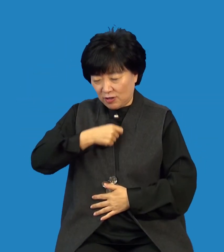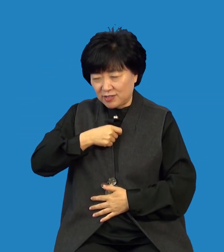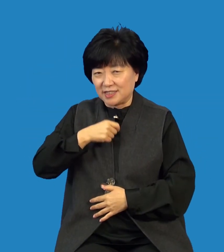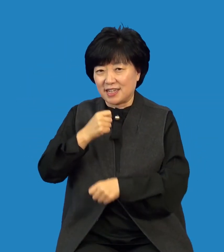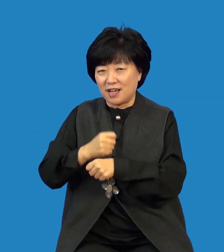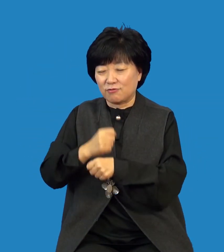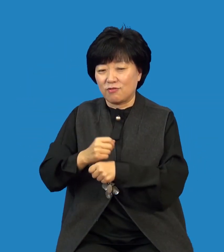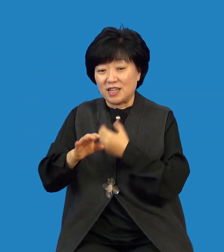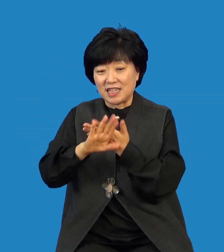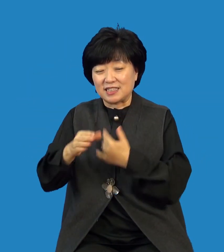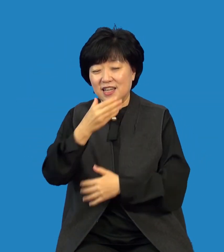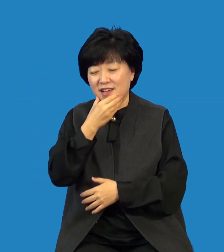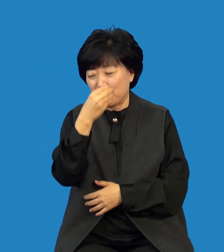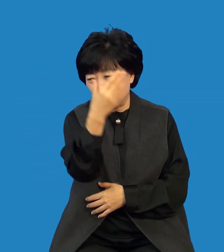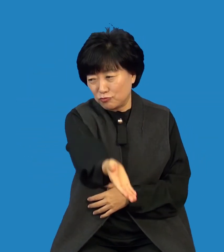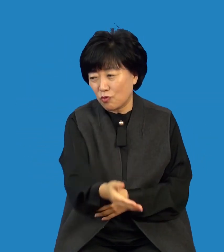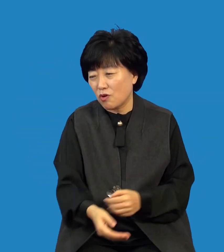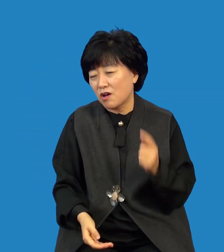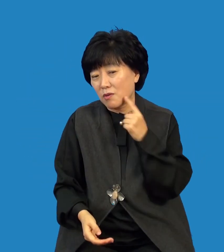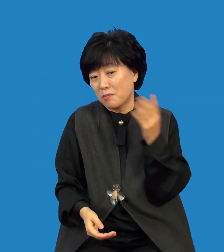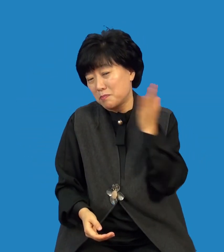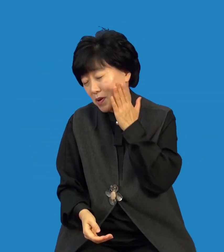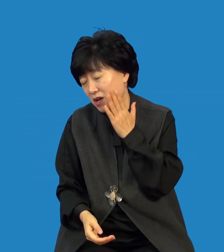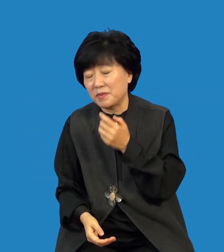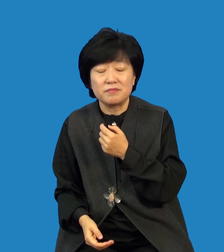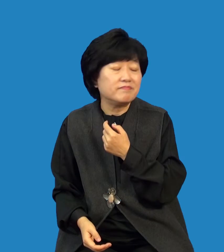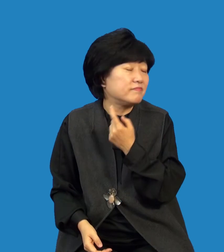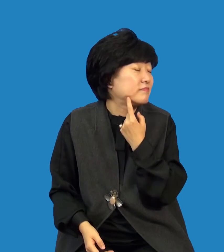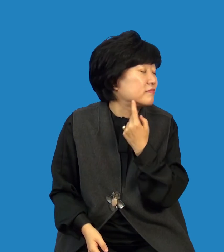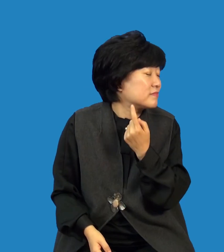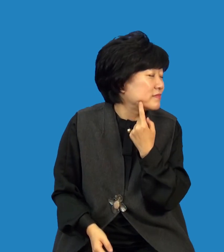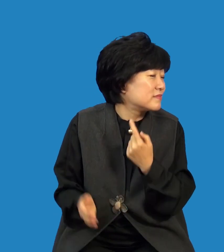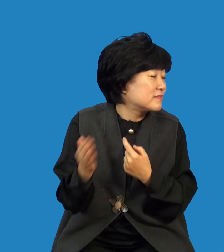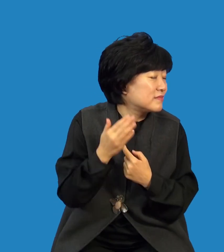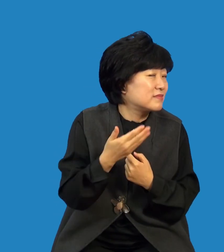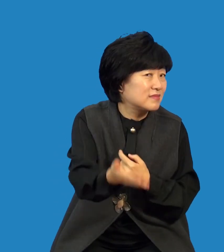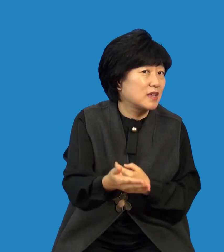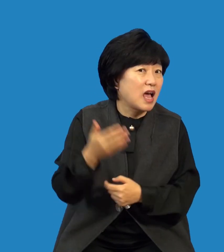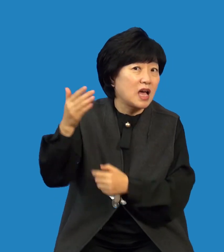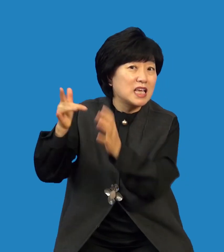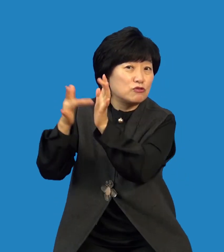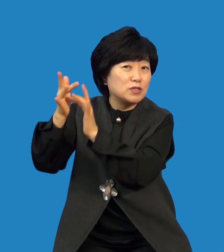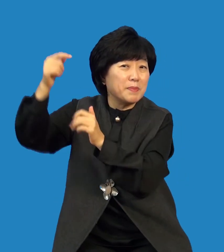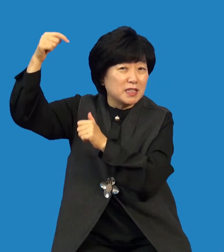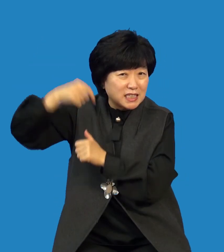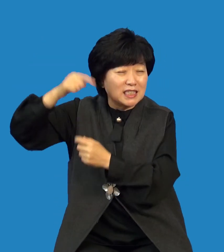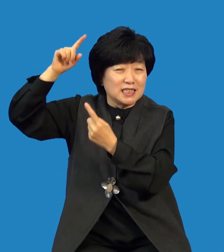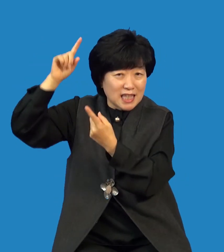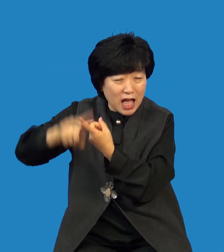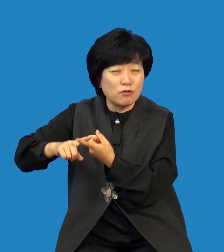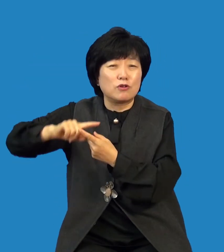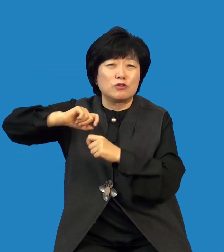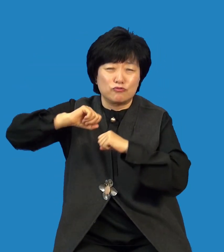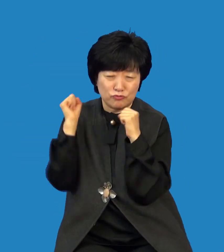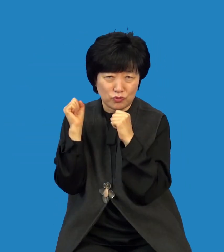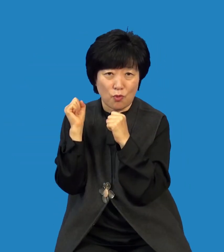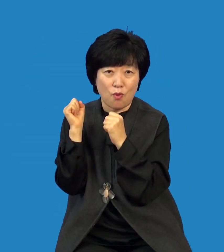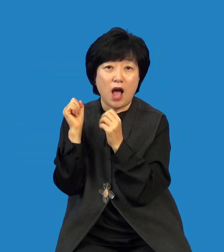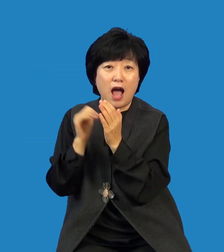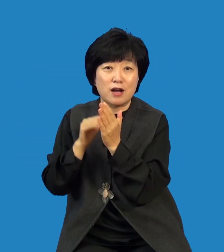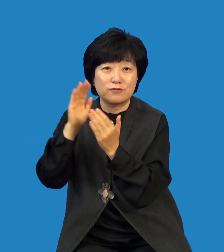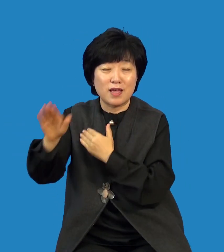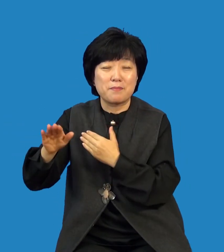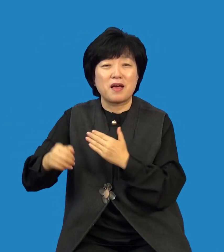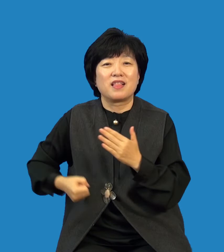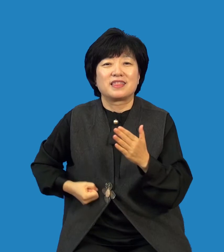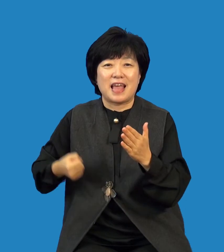사람들에게 양보하시고 오른뺨 치고 왼뺨도 들이대시고 정말 하나님이 하라 그런 대로 하세요. 그러면 그 다음에 뭐가 주어져요? 담대함과 평안이